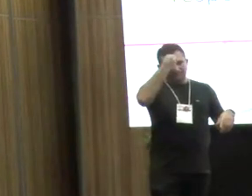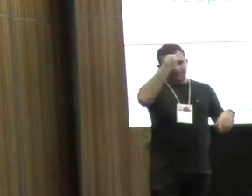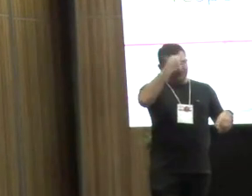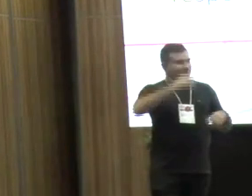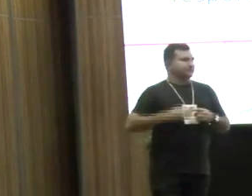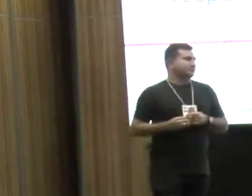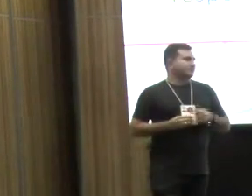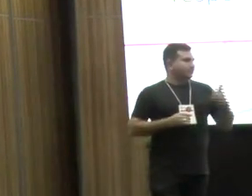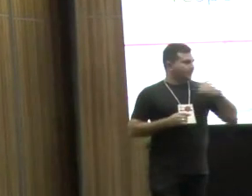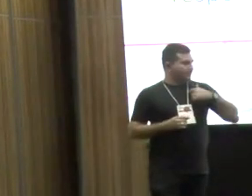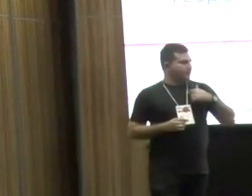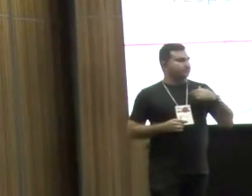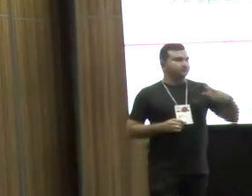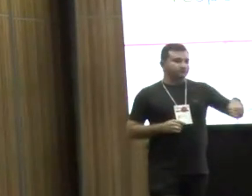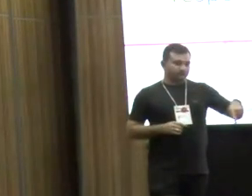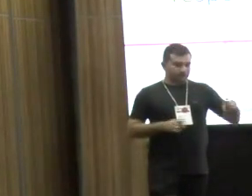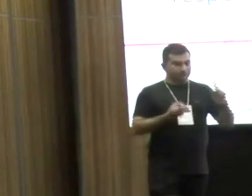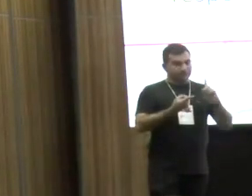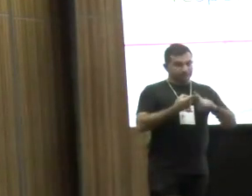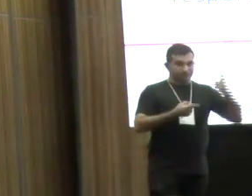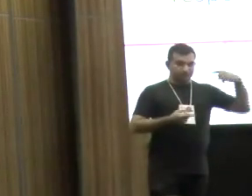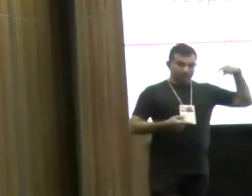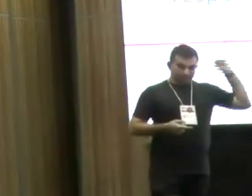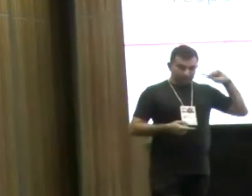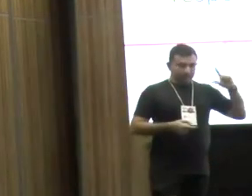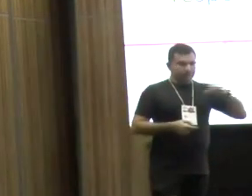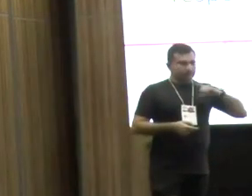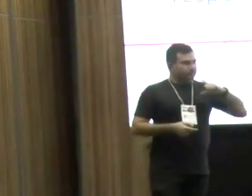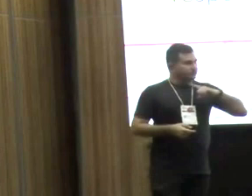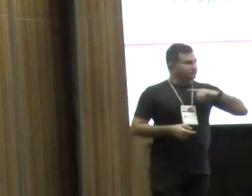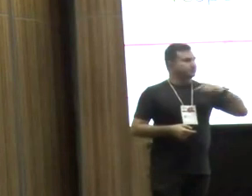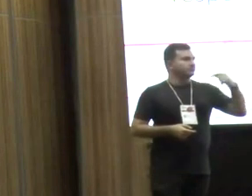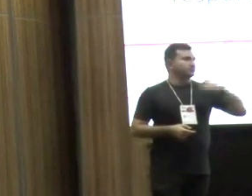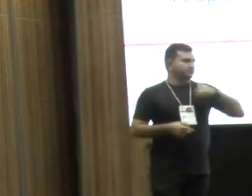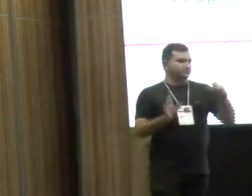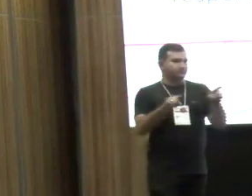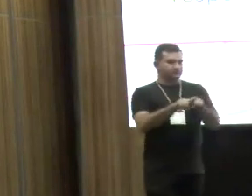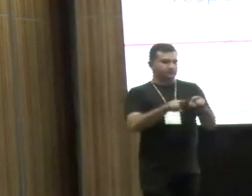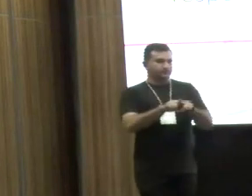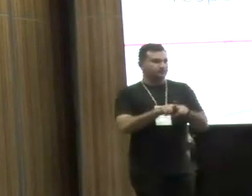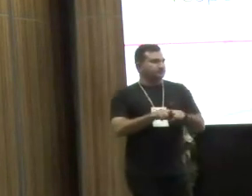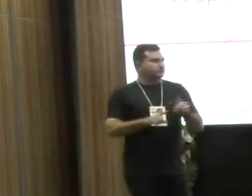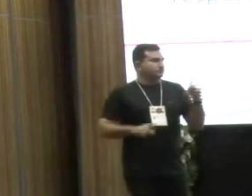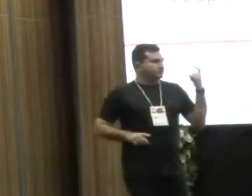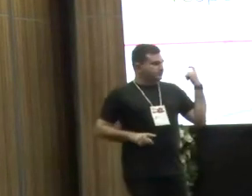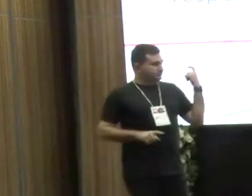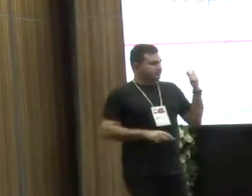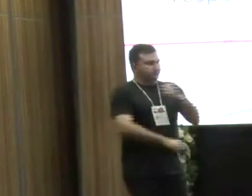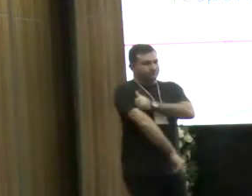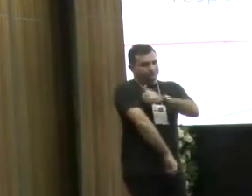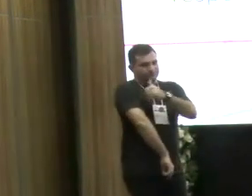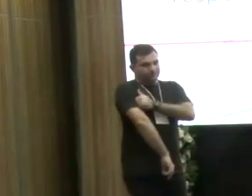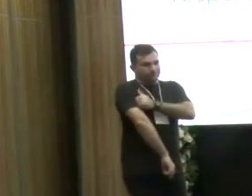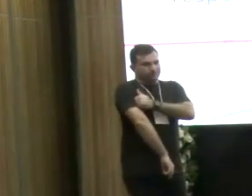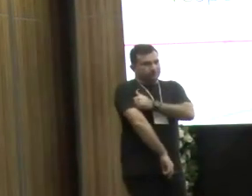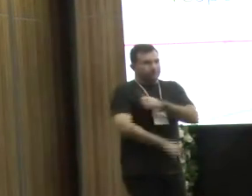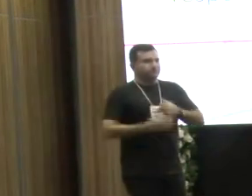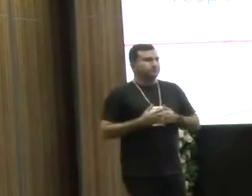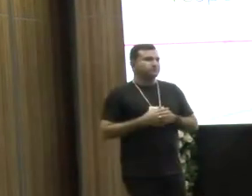rede pública, eu sei a que lugar do mundo eu pertenço. E é bom que a gente saiba.